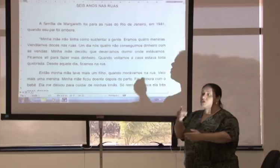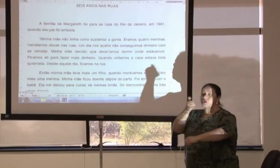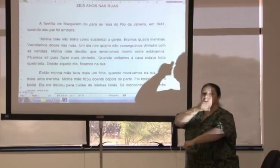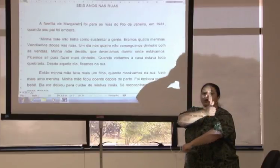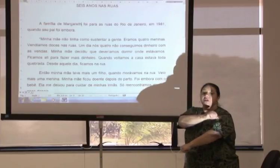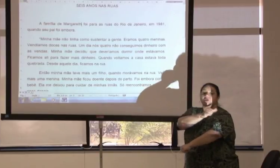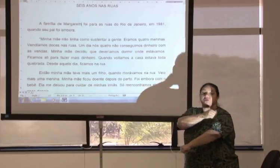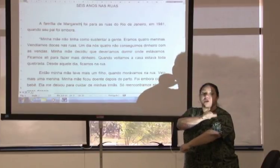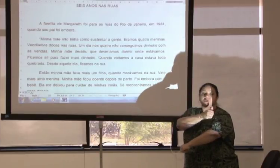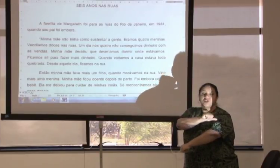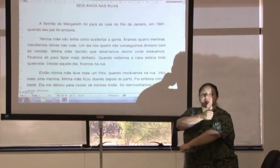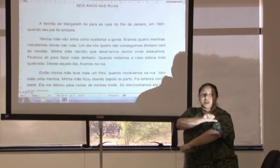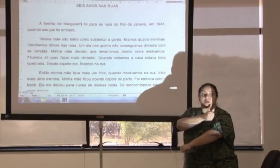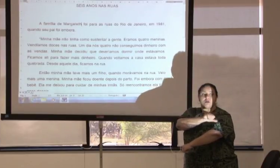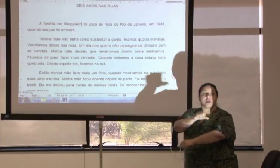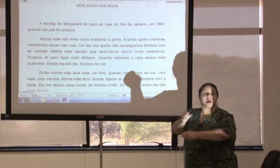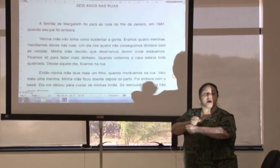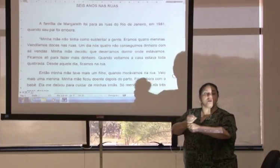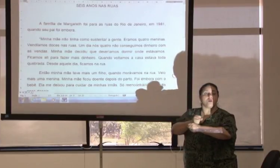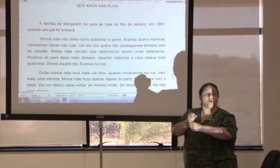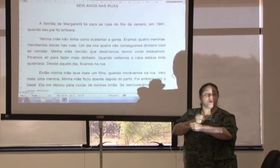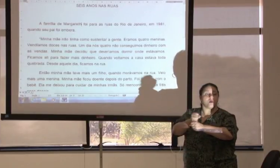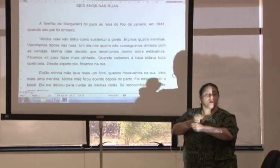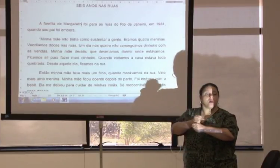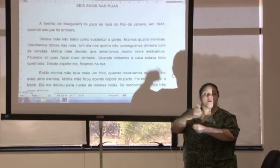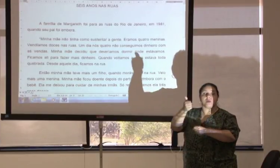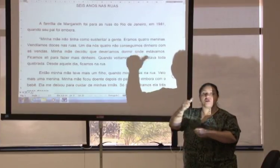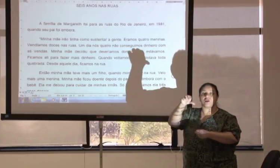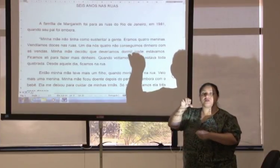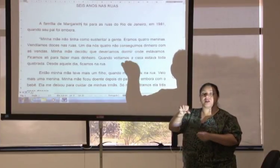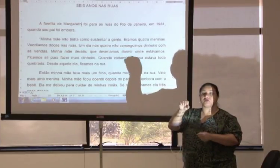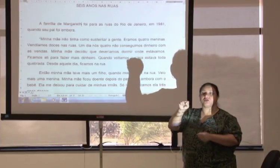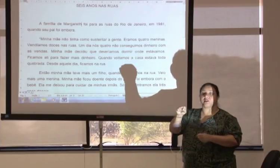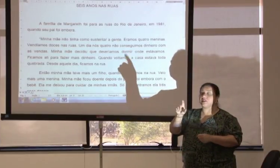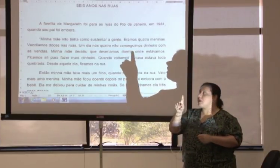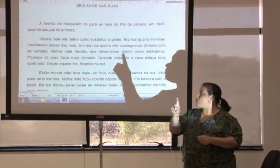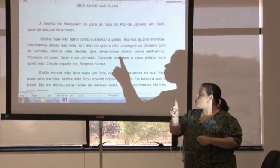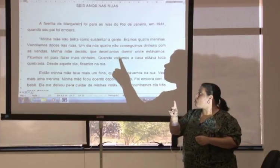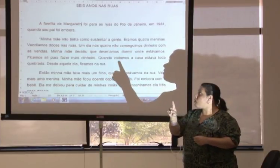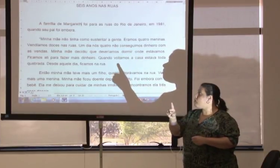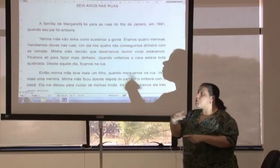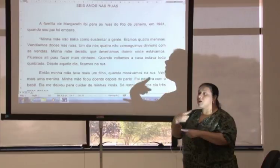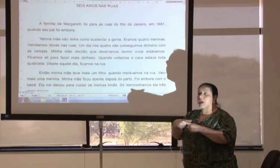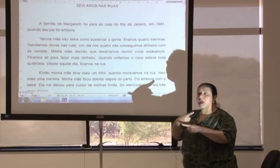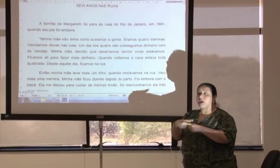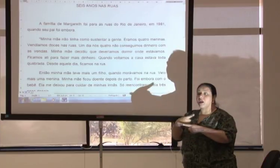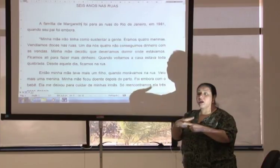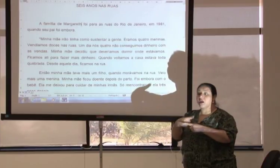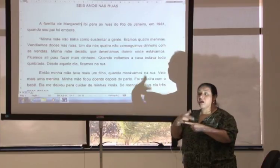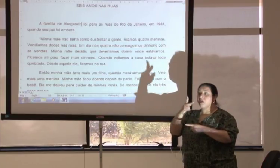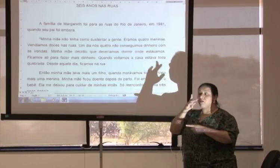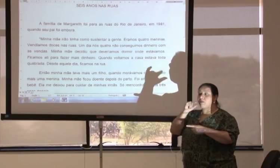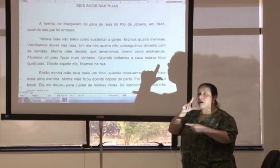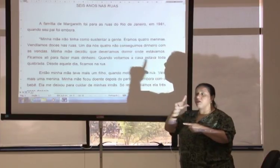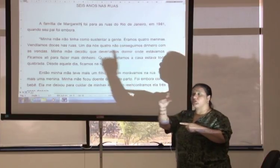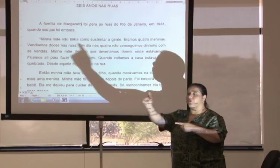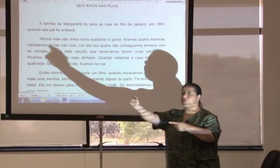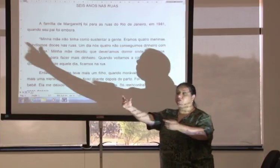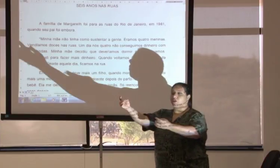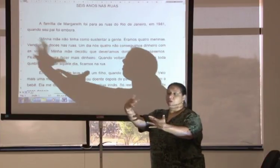Aonde? Do Rio de Janeiro. Que ano? 1981. Por quê? Papai foi